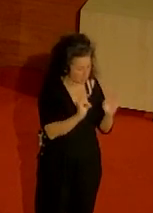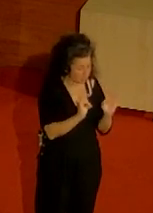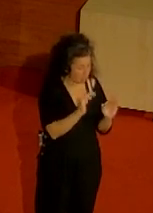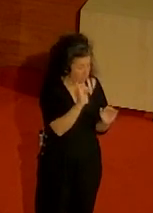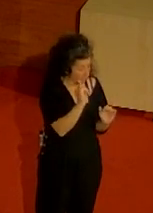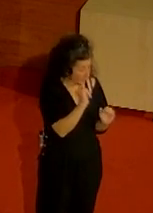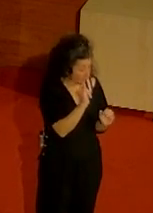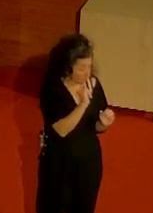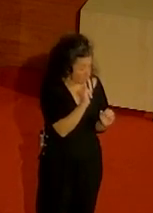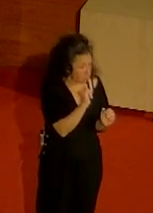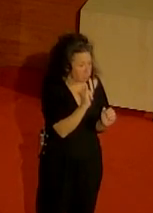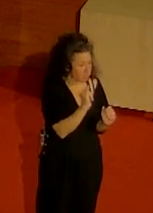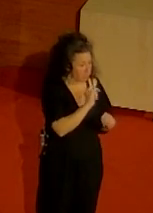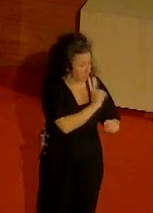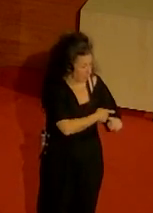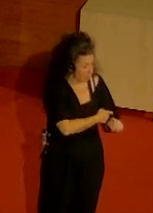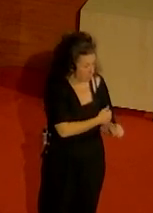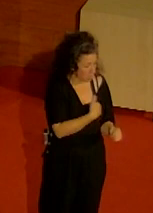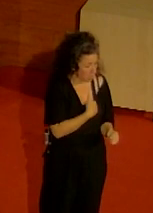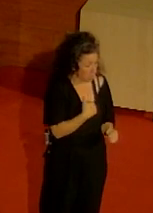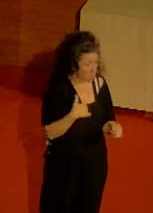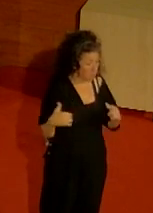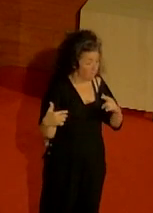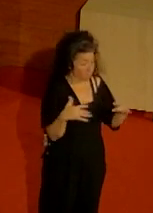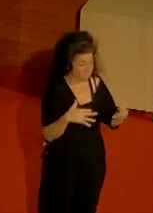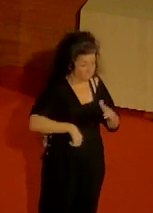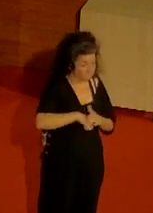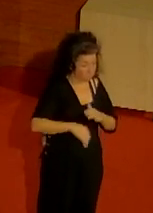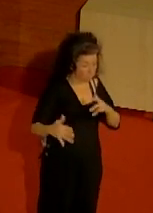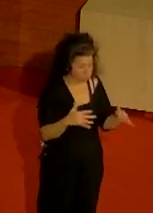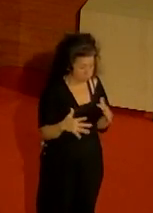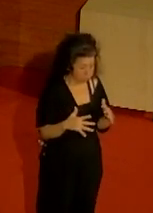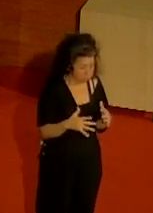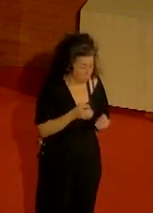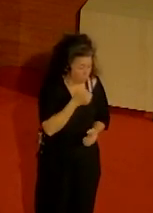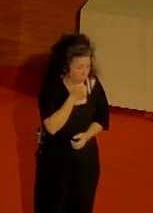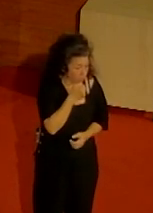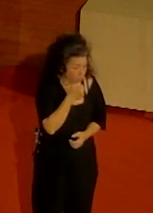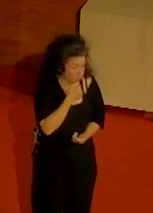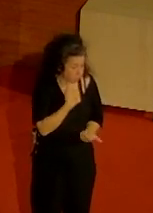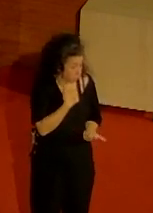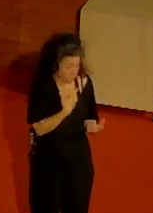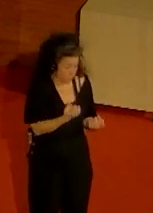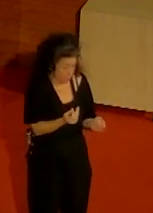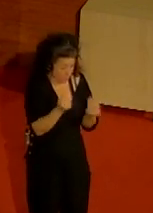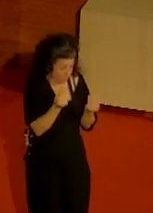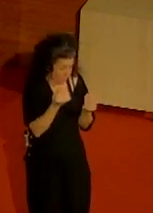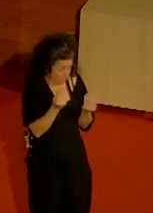a mí me pones a comentar un partido de fútbol y la verdad, necesito un entrenamiento, porque si no, o sea, no, pues